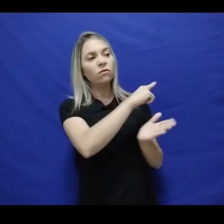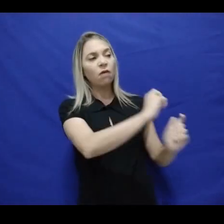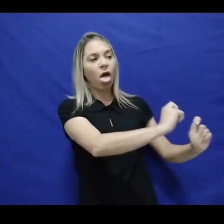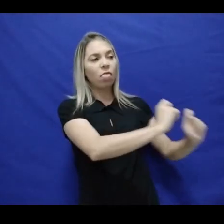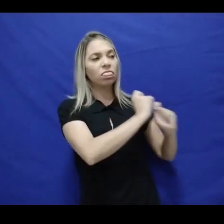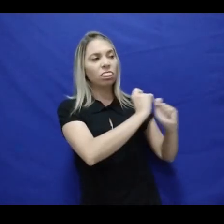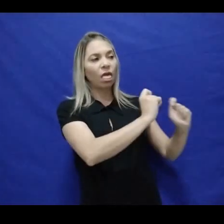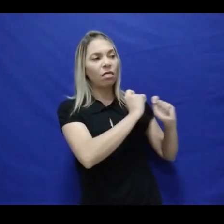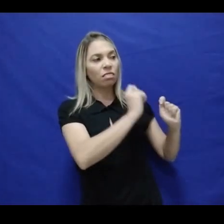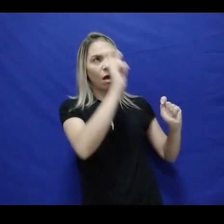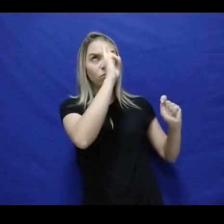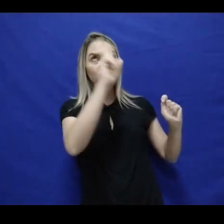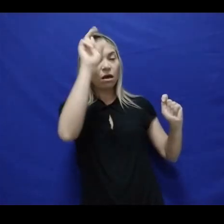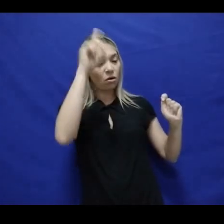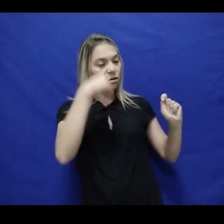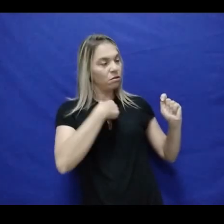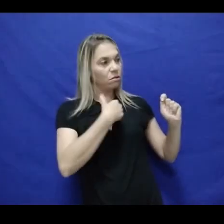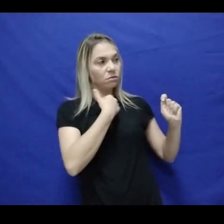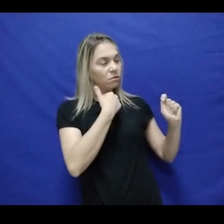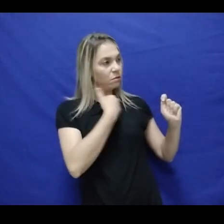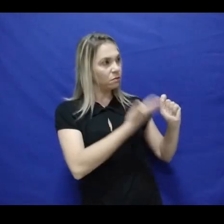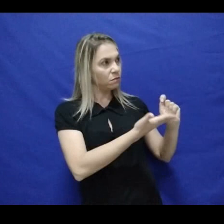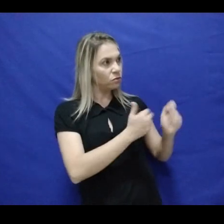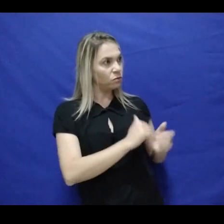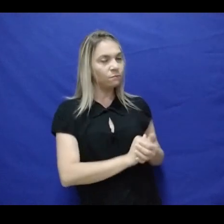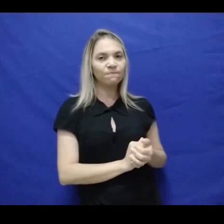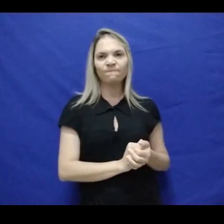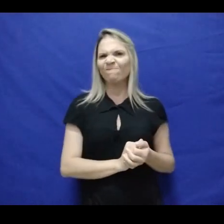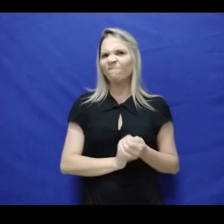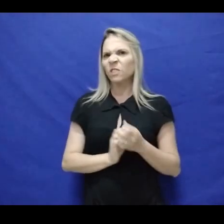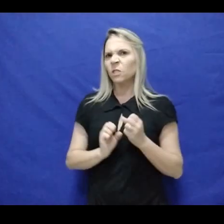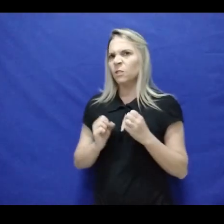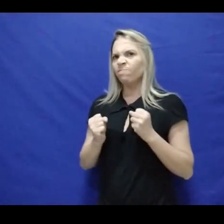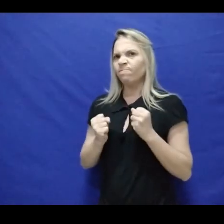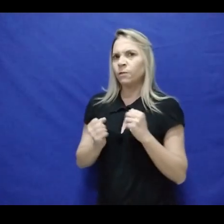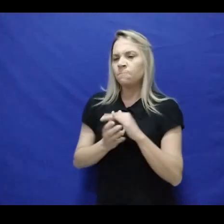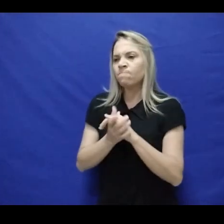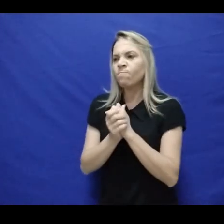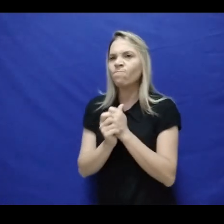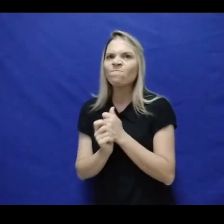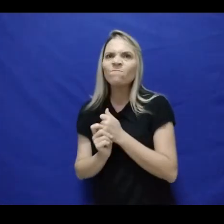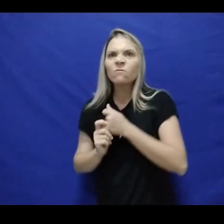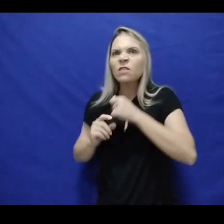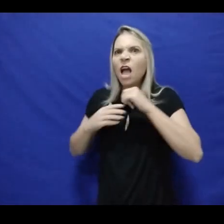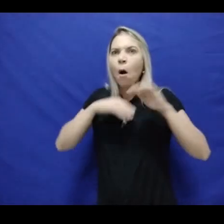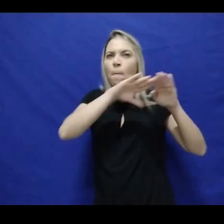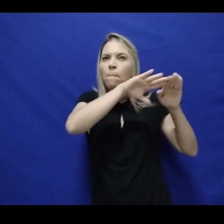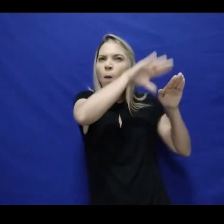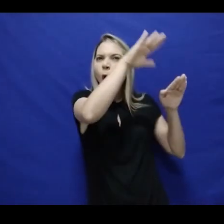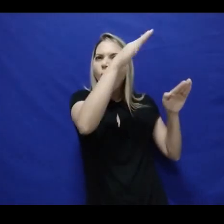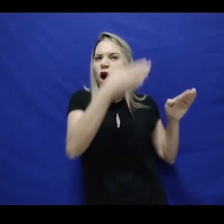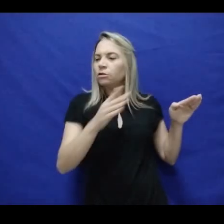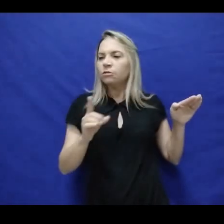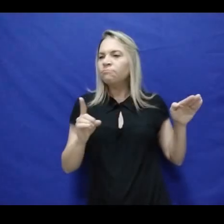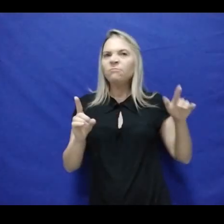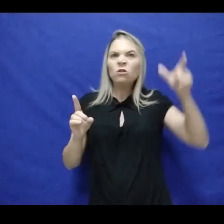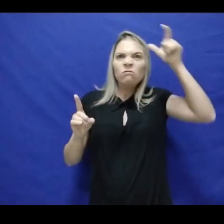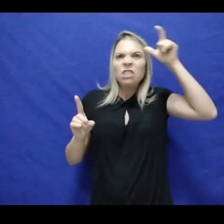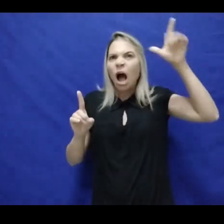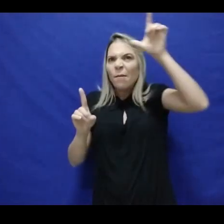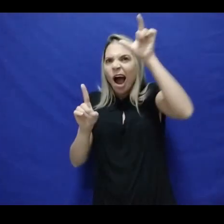está escrito, não tentarás o Senhor teu Deus. Levou ainda o diabo a um monte muito